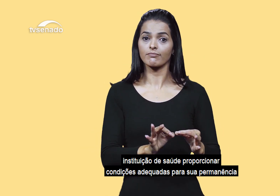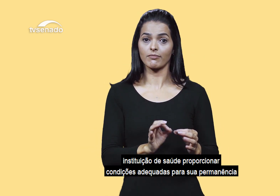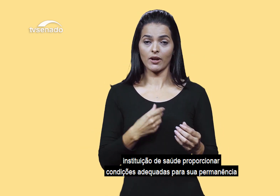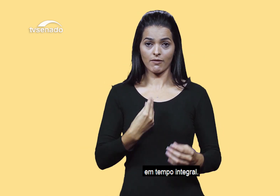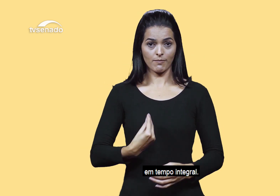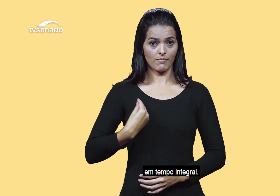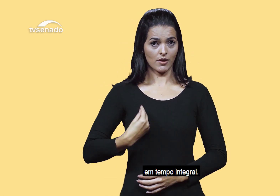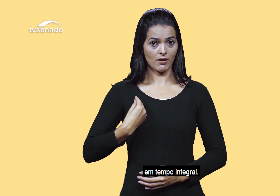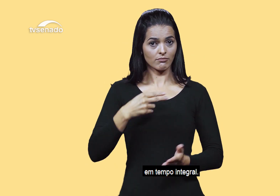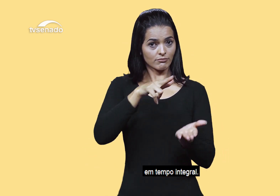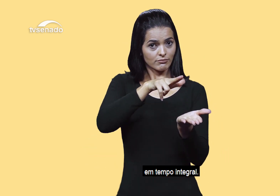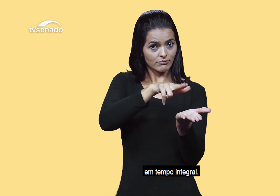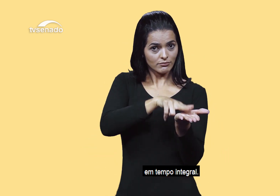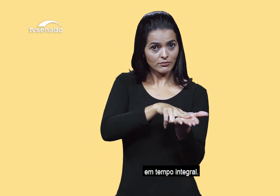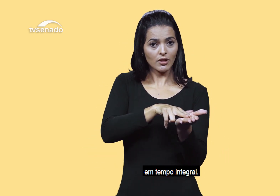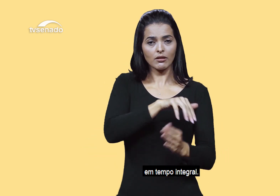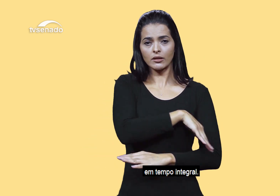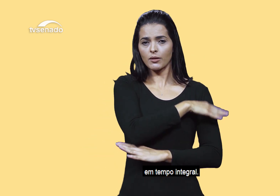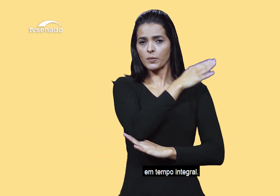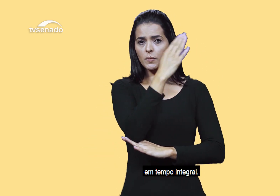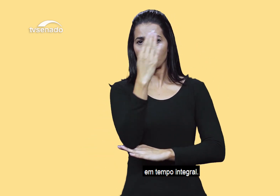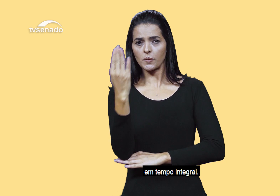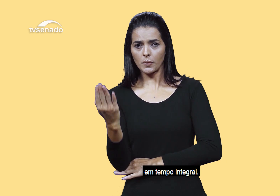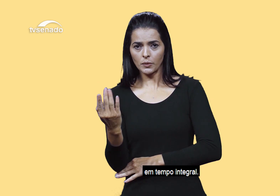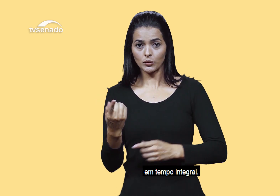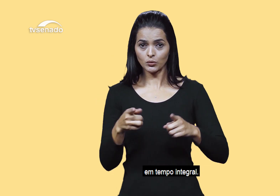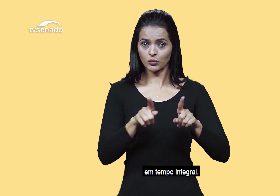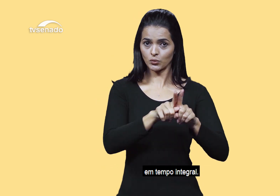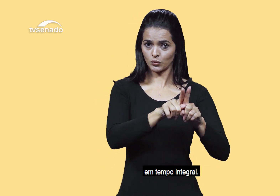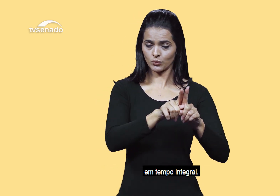para sua permanência em tempo integral.